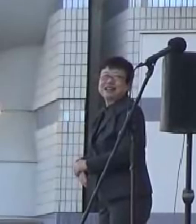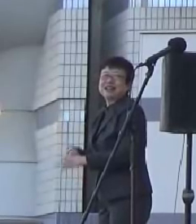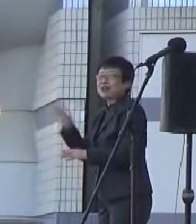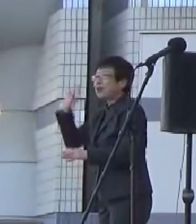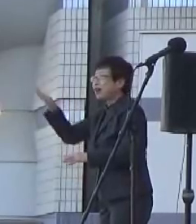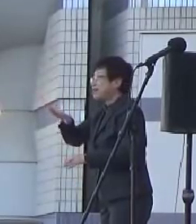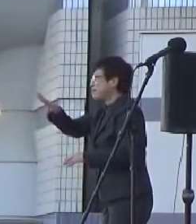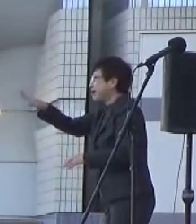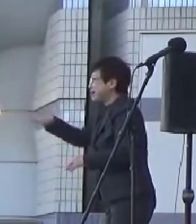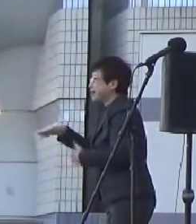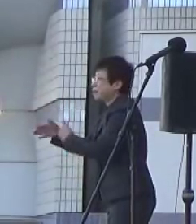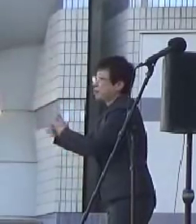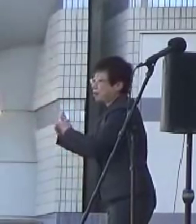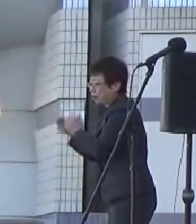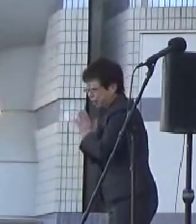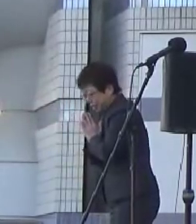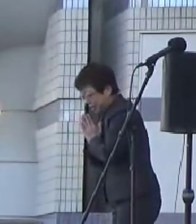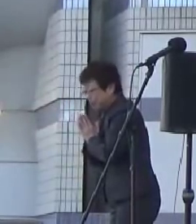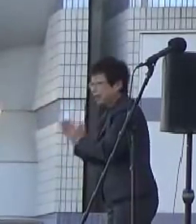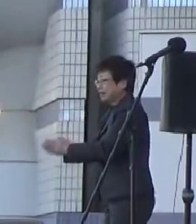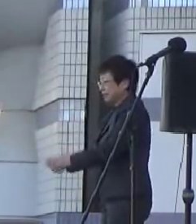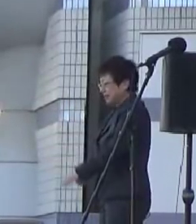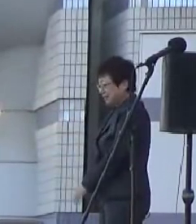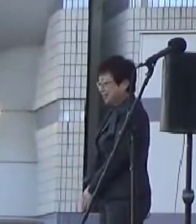これからも皆様のご協力をお願いします。